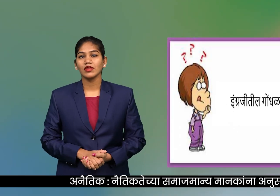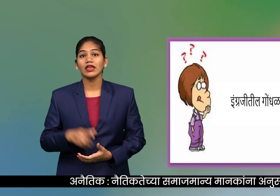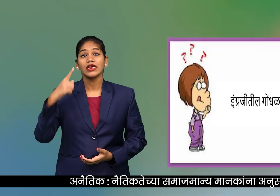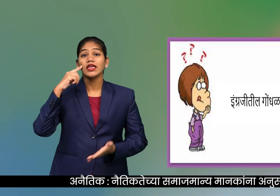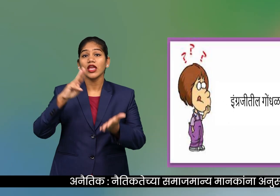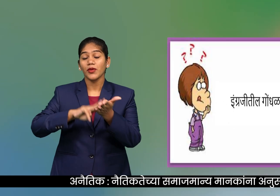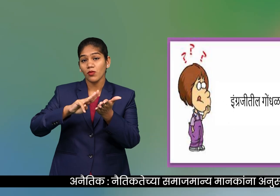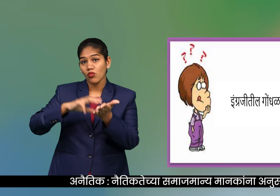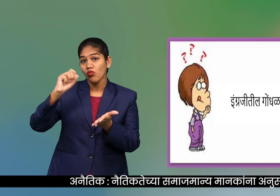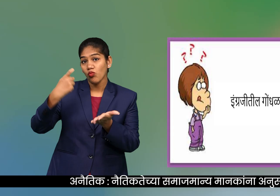अनैतिक.